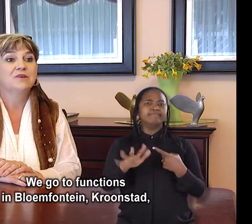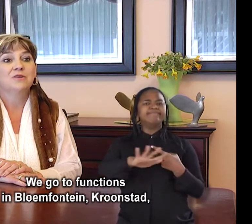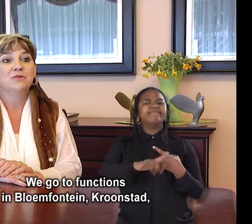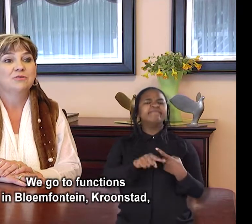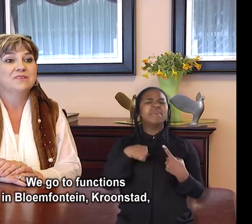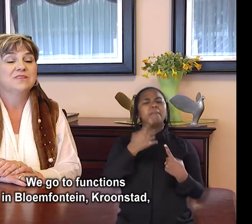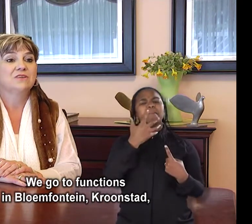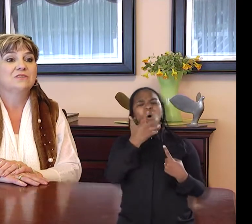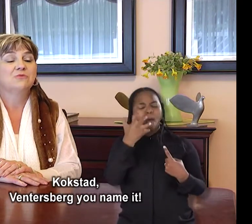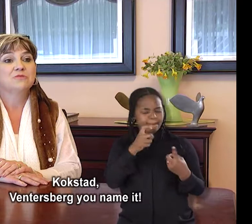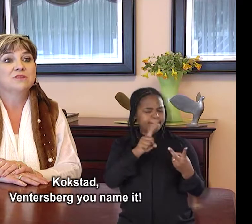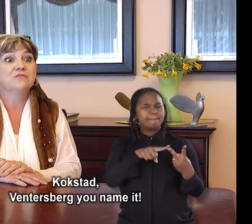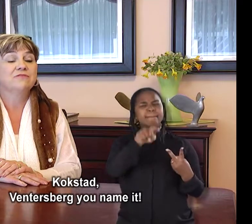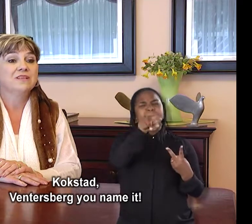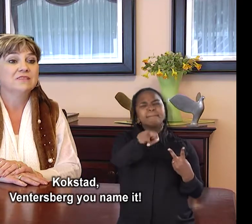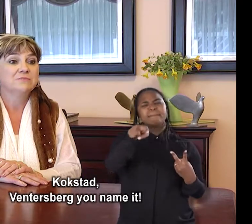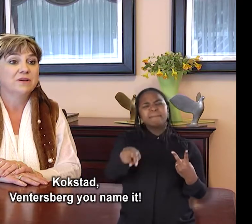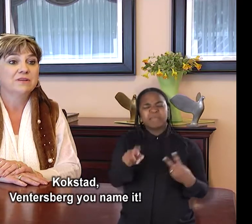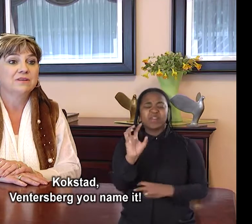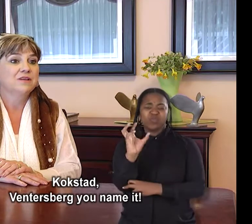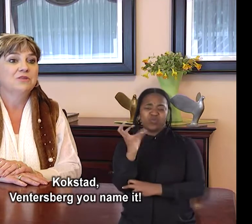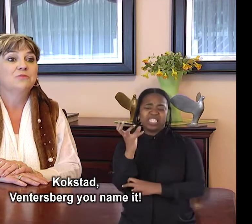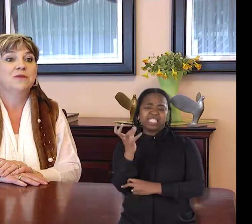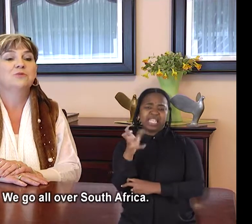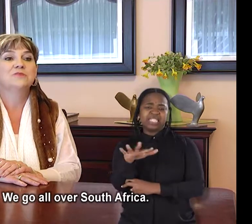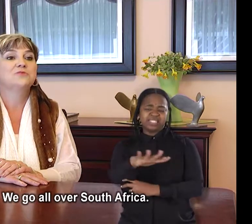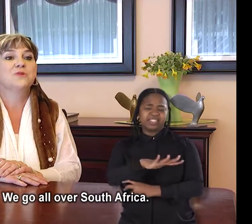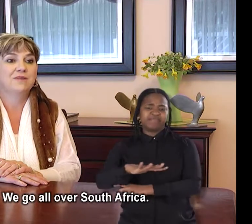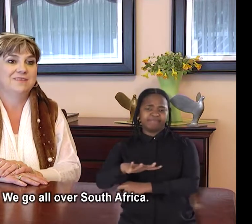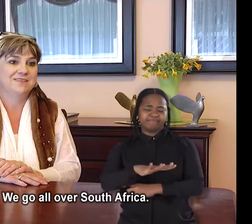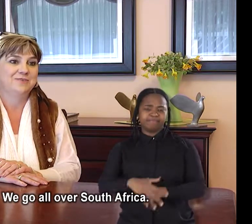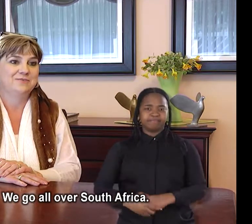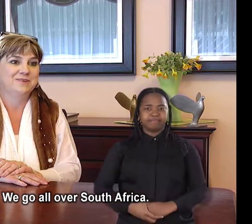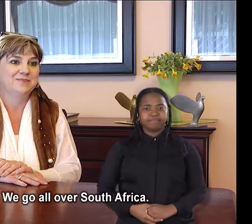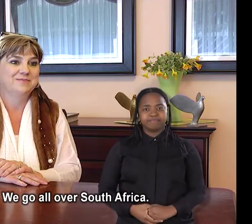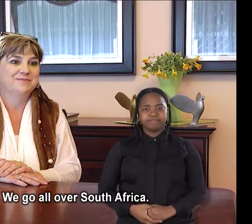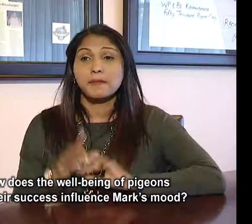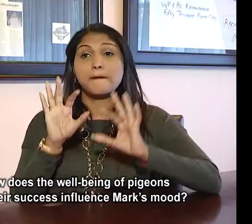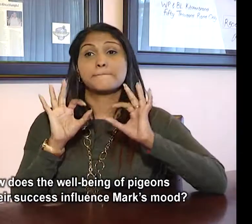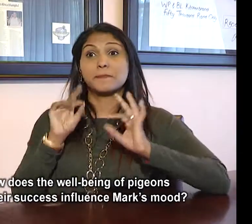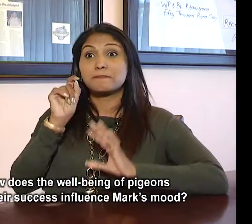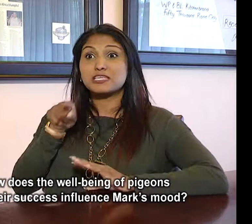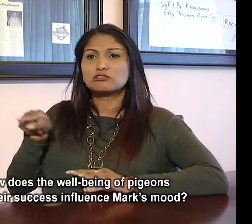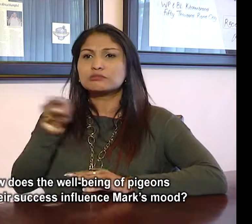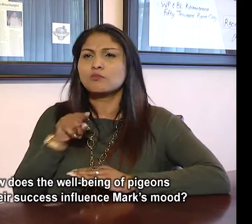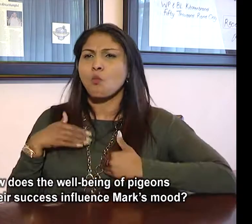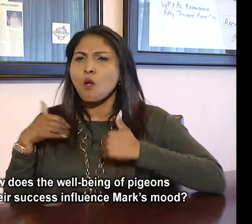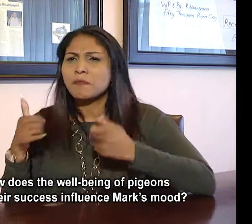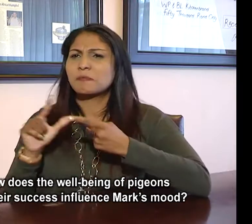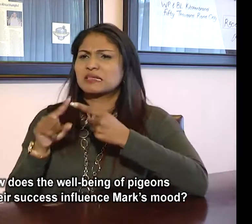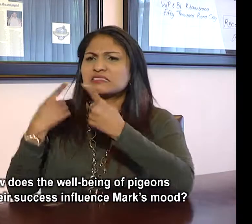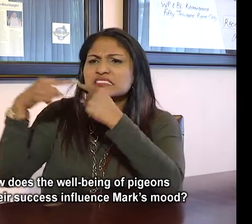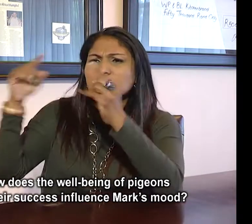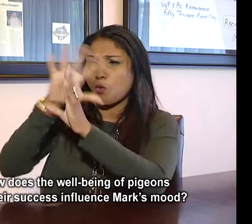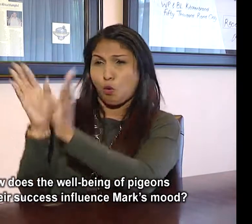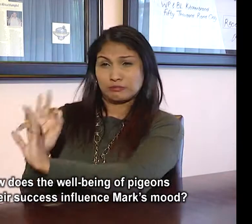Bloemfontein, Kroonstad, Kokstad, Ventersburg, noem dit, ons is oral in Suid-Afrika. How does the well-being of pigeons and